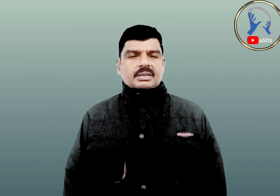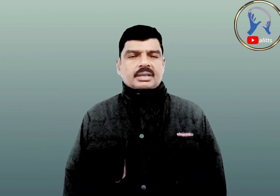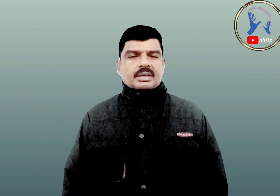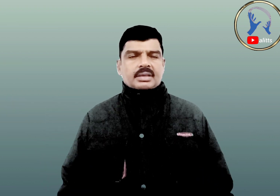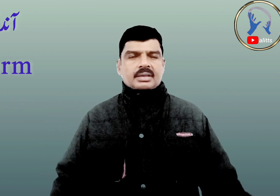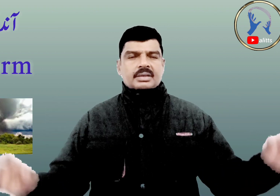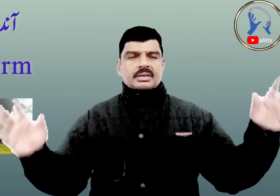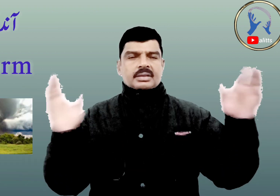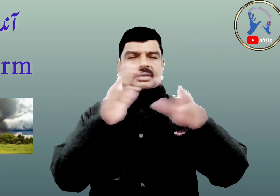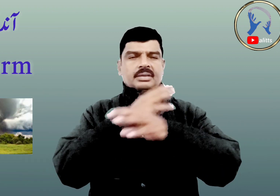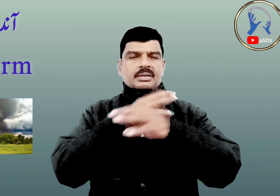आंधी।